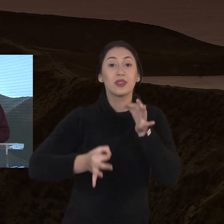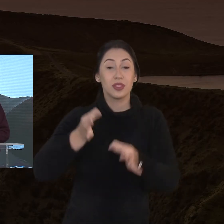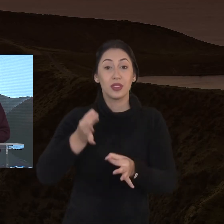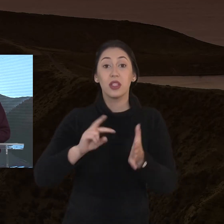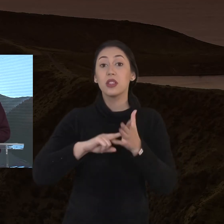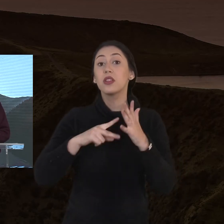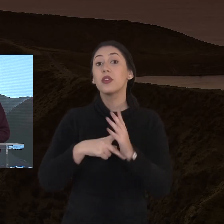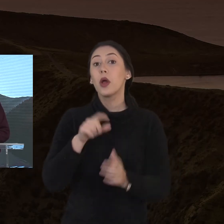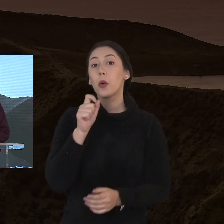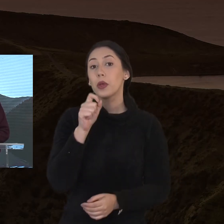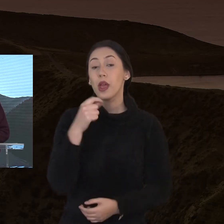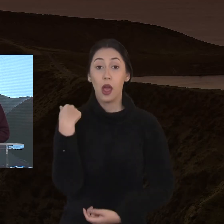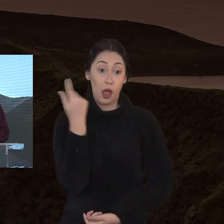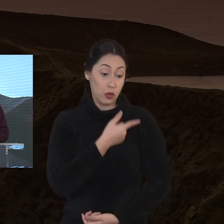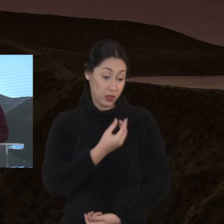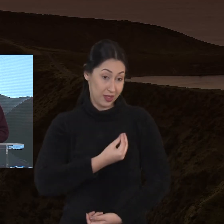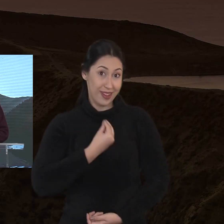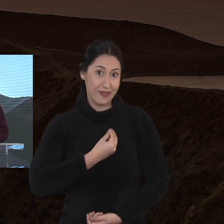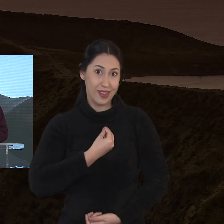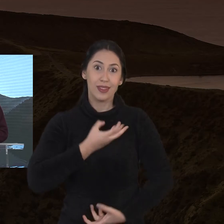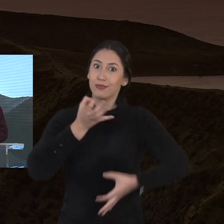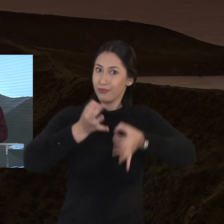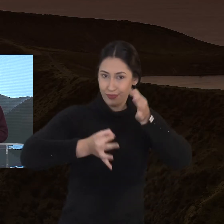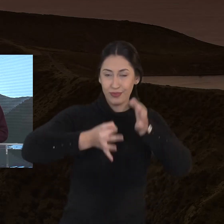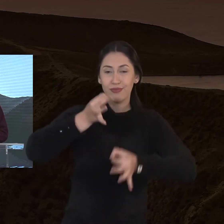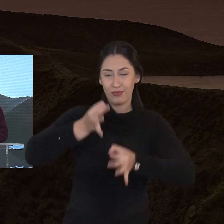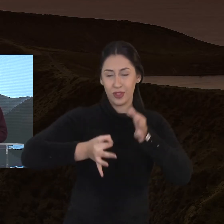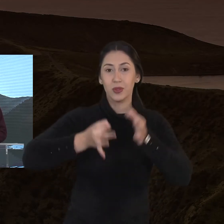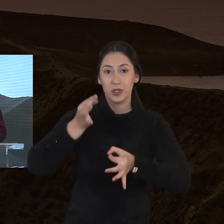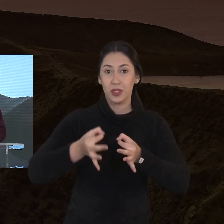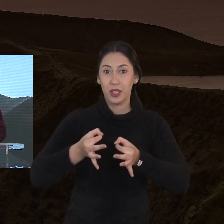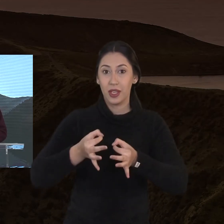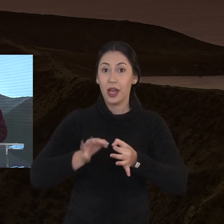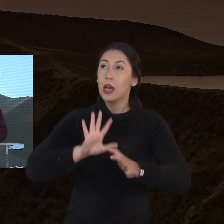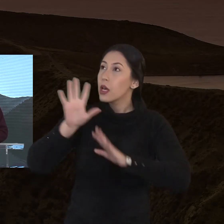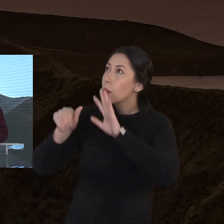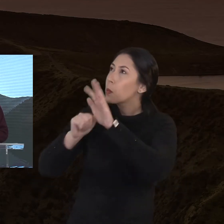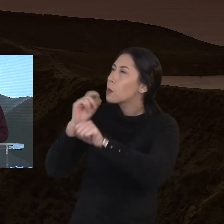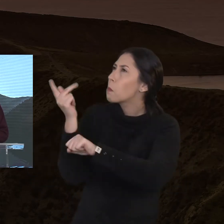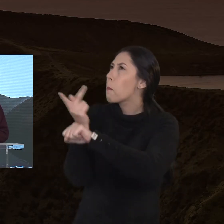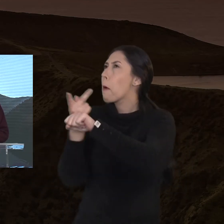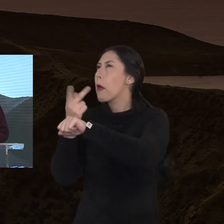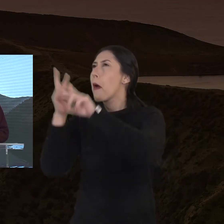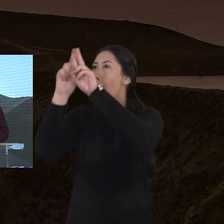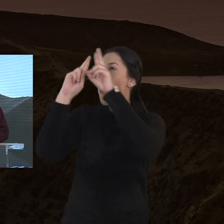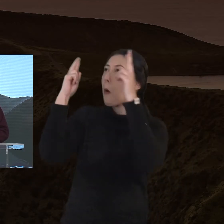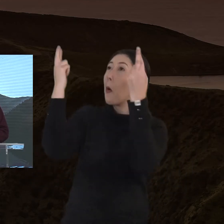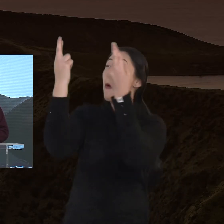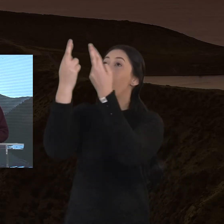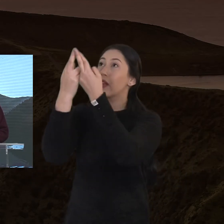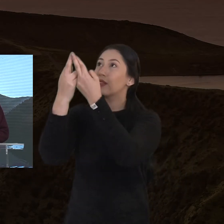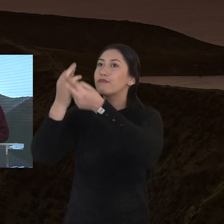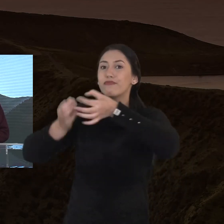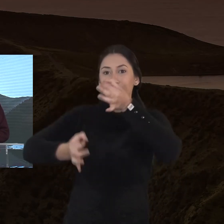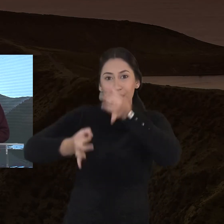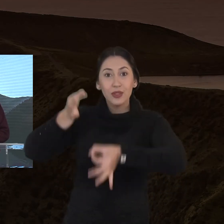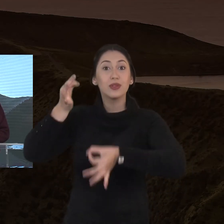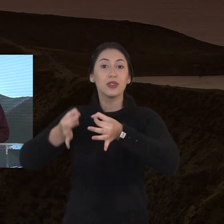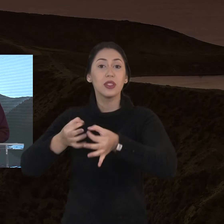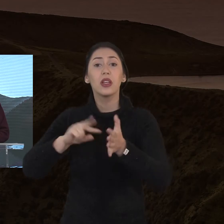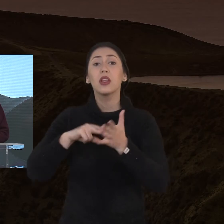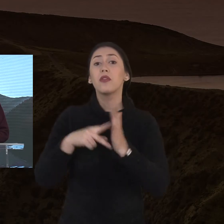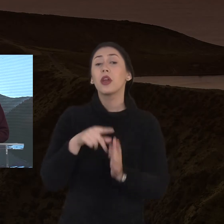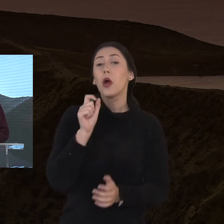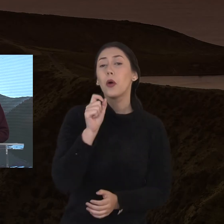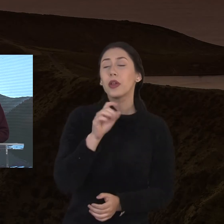viver tem que ser uma vida de justiça buscar o meu lugar o seu reino ea sua justiça ou seja fazer a vontade de